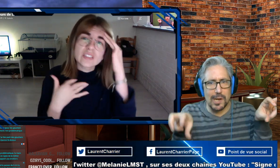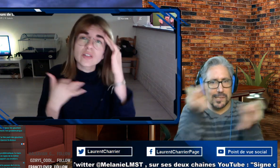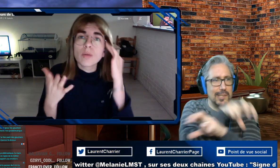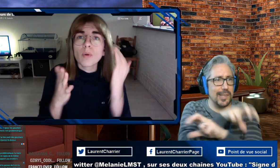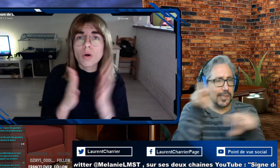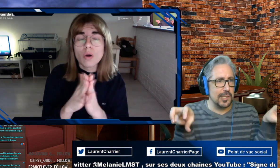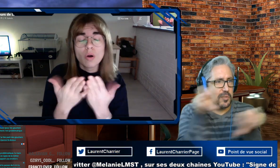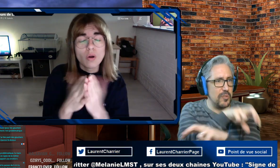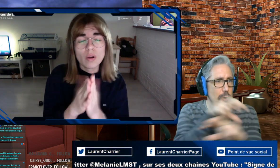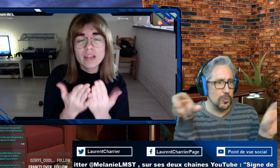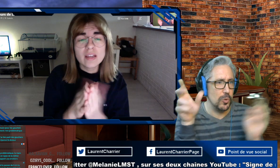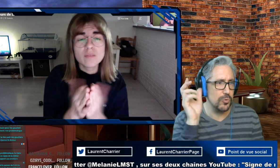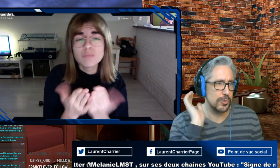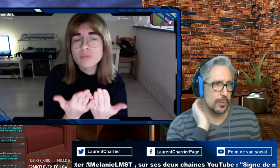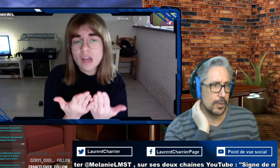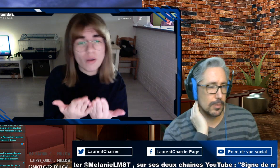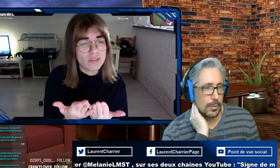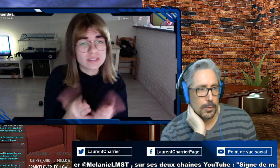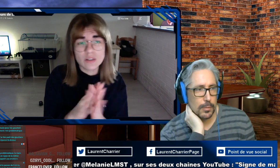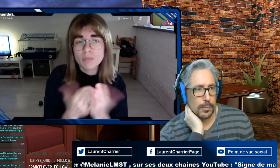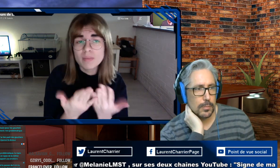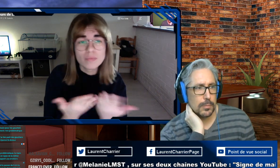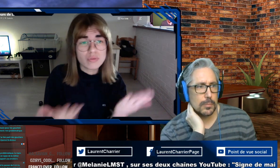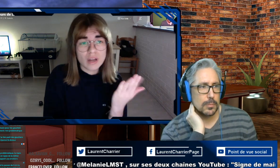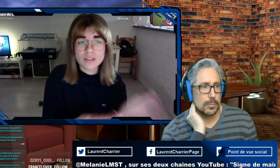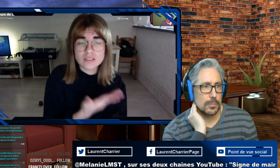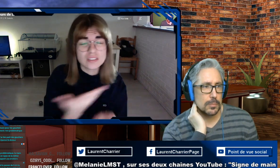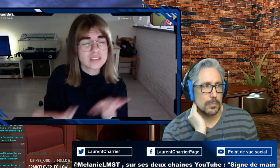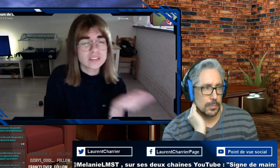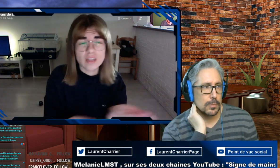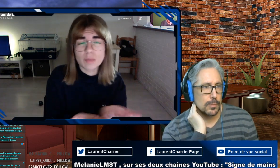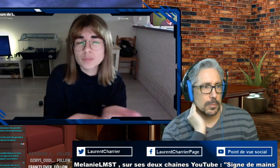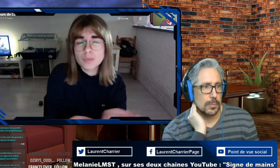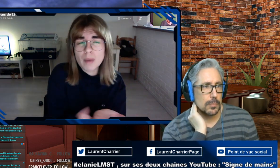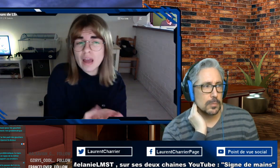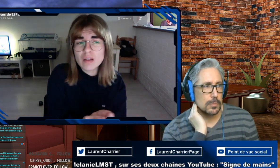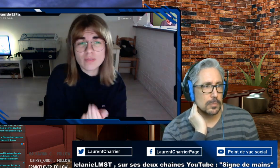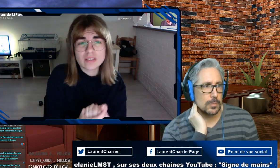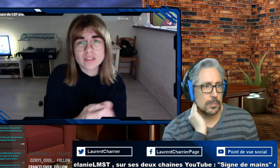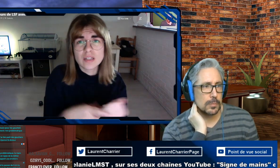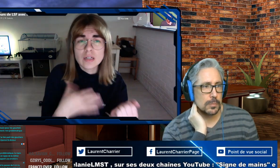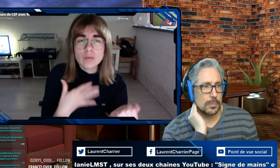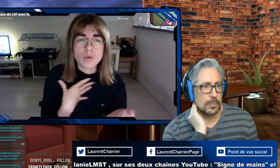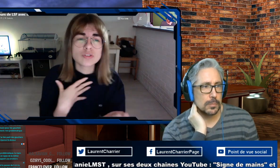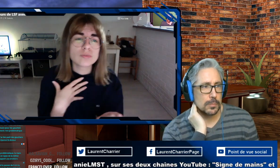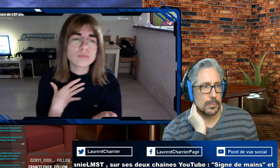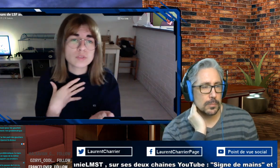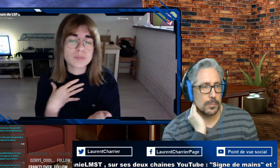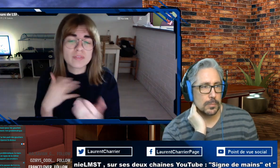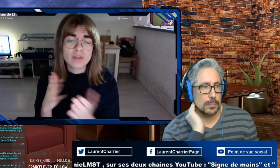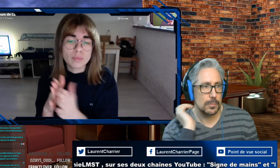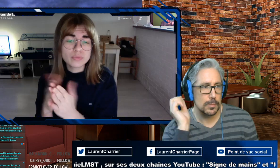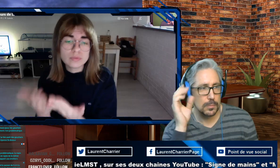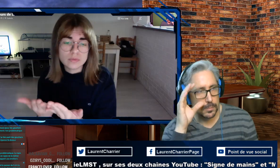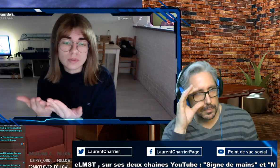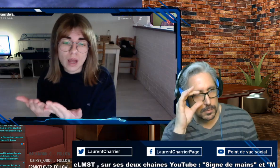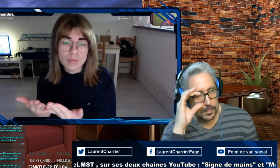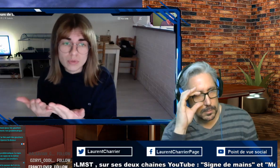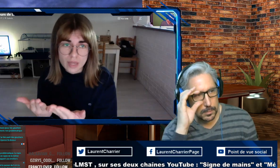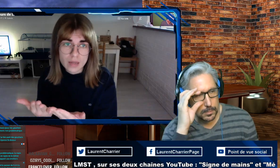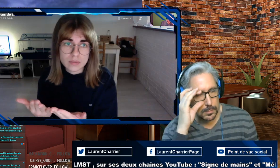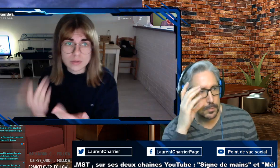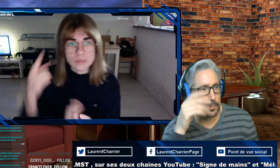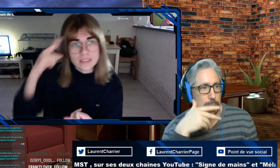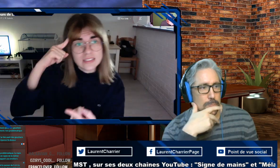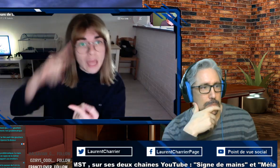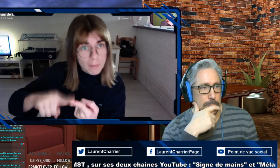Oui, parce que la syntaxe est différente en plus. Ouais. C'est comme le bouquin, c'est un petit peu pareil. En fait. Moi, je préfère un